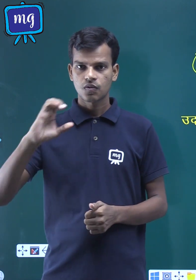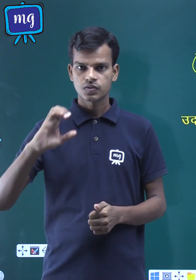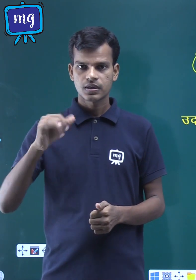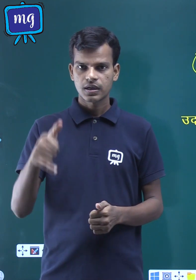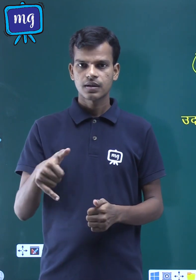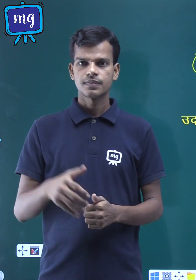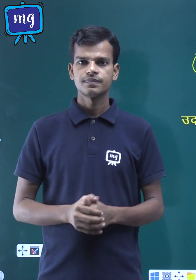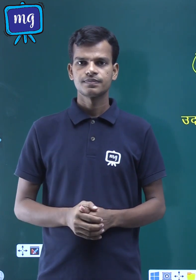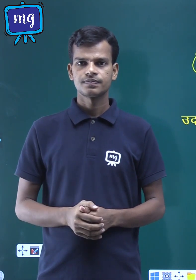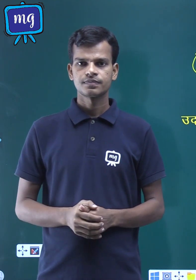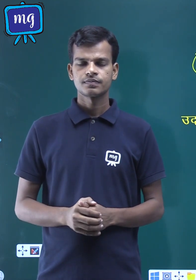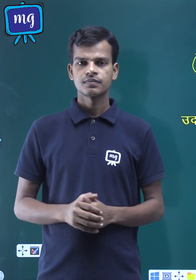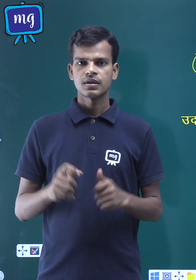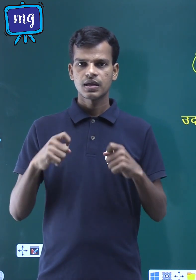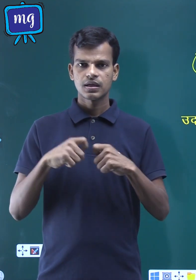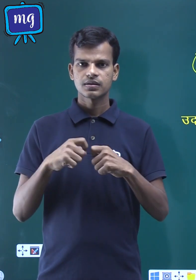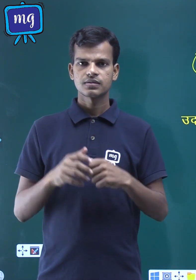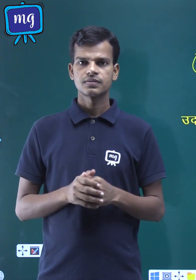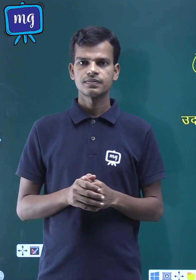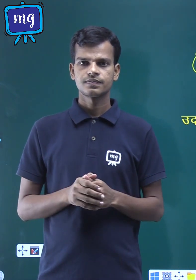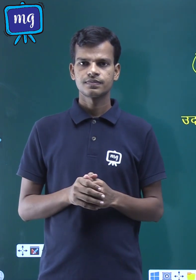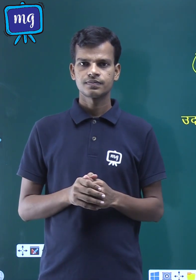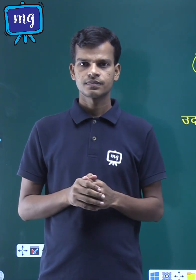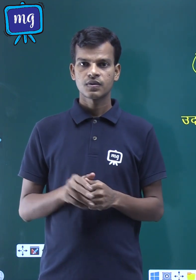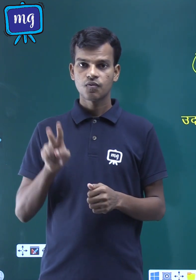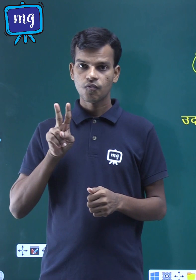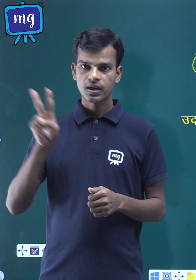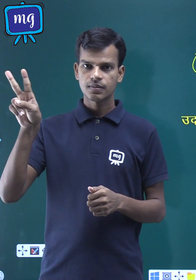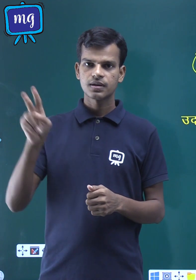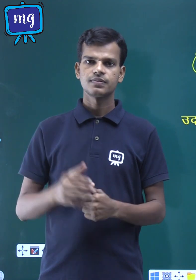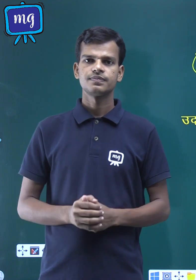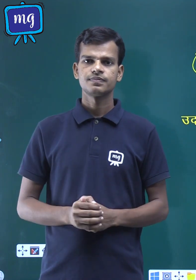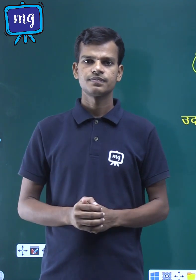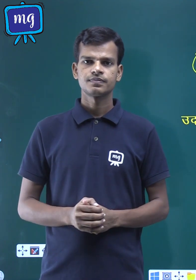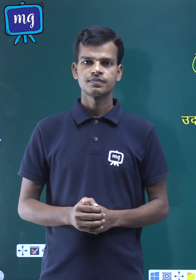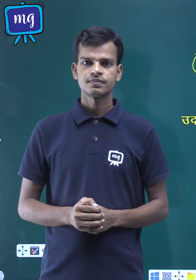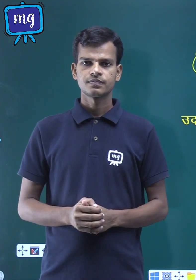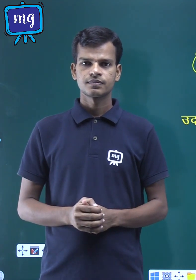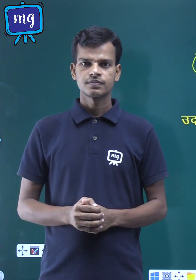है, x चर है।